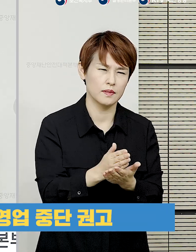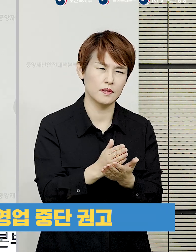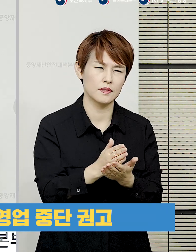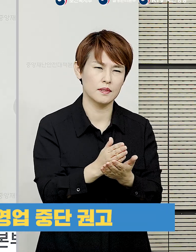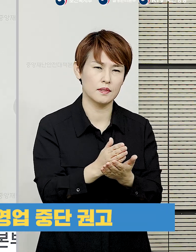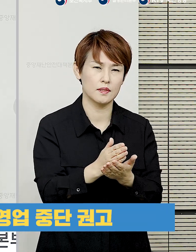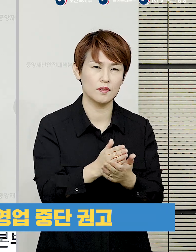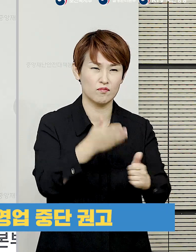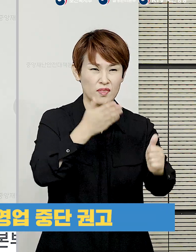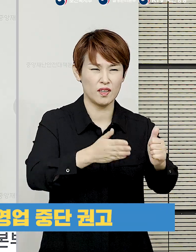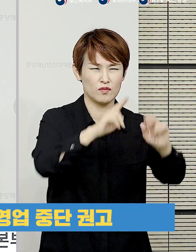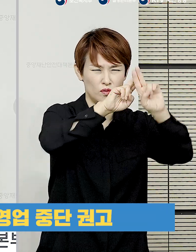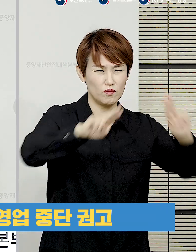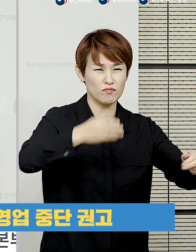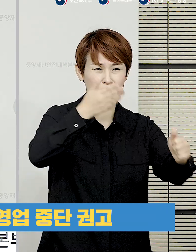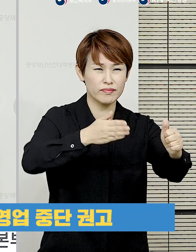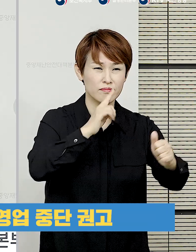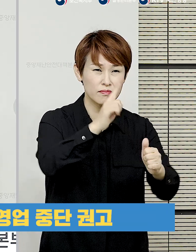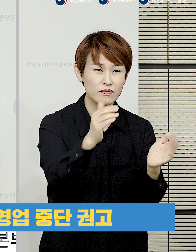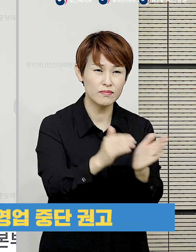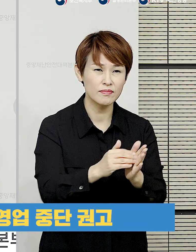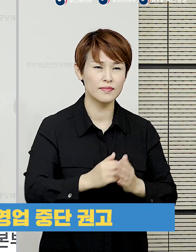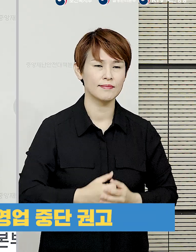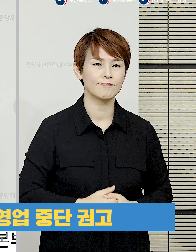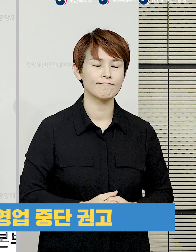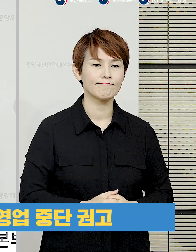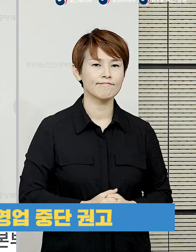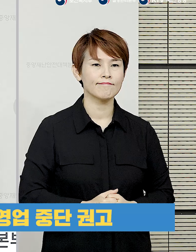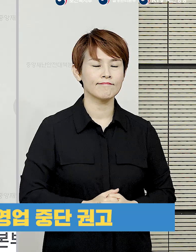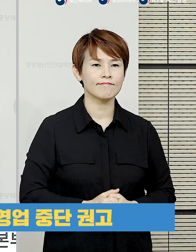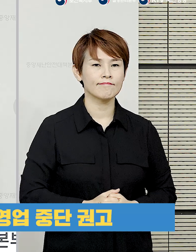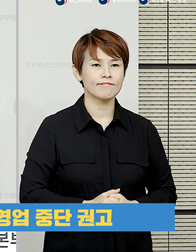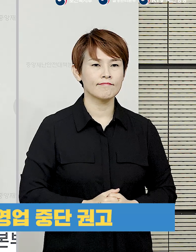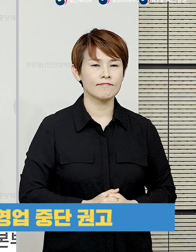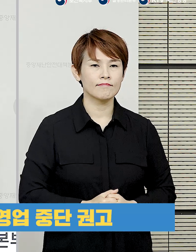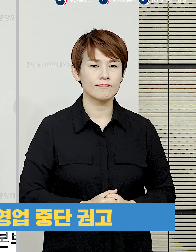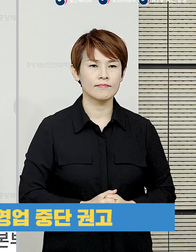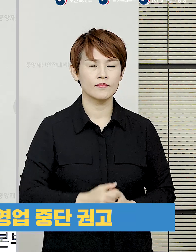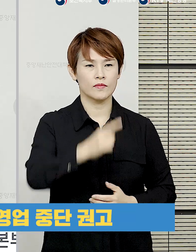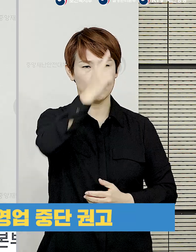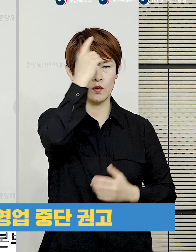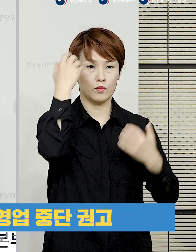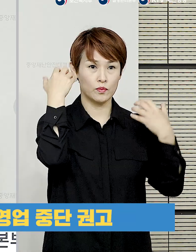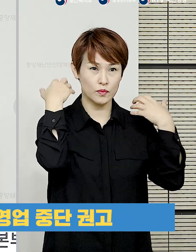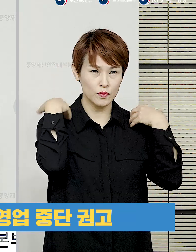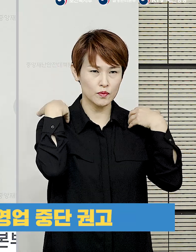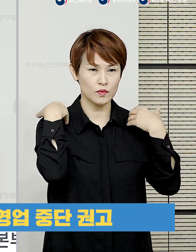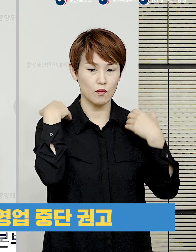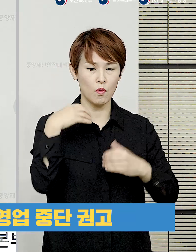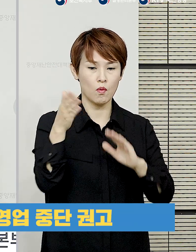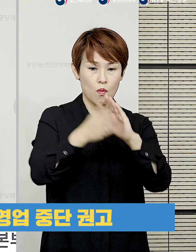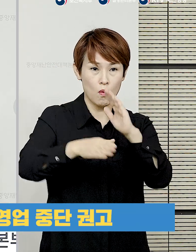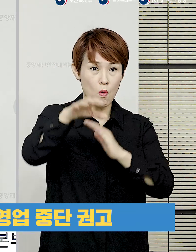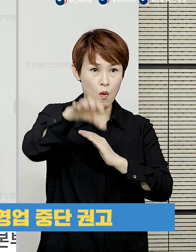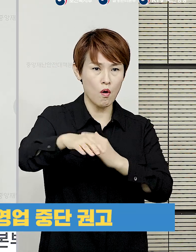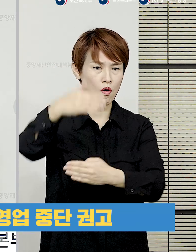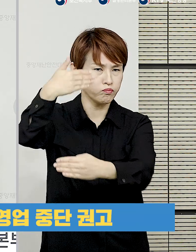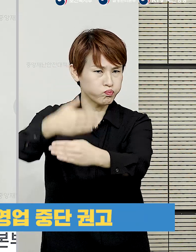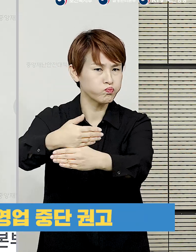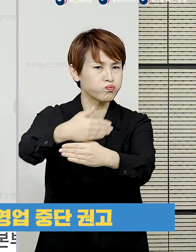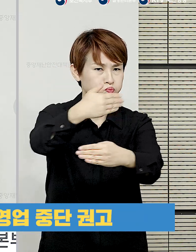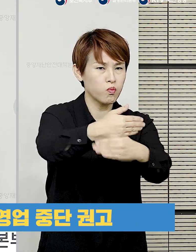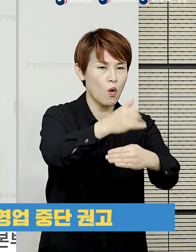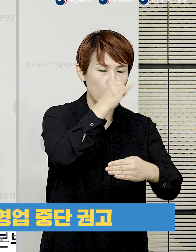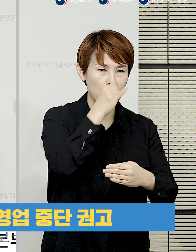경우는 전부 취소해 주십사라고 지금 부탁을 드리고 있습니다. 이에 따라서 각급 정부의 공공기관들도 모두 문을 닫고 있고